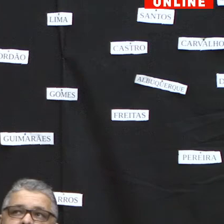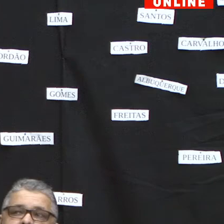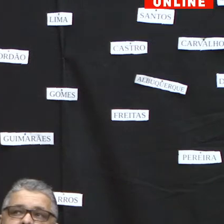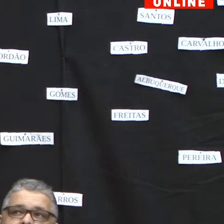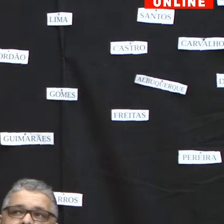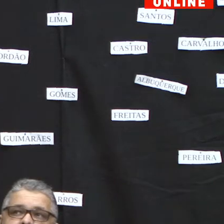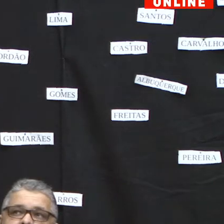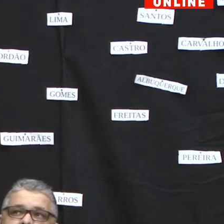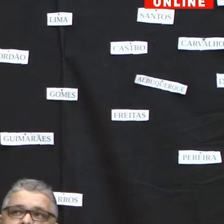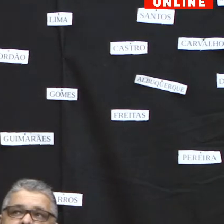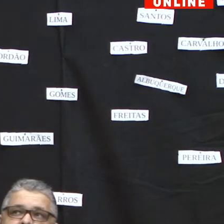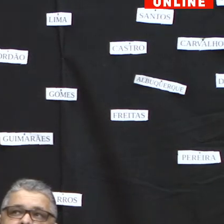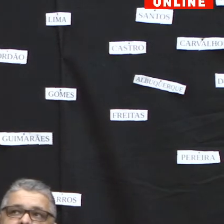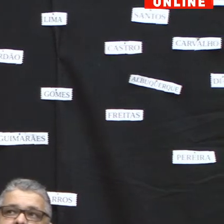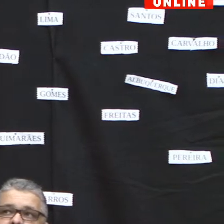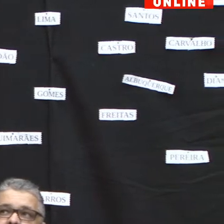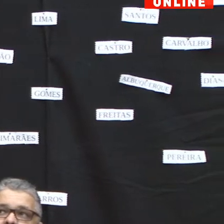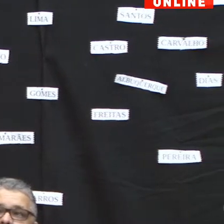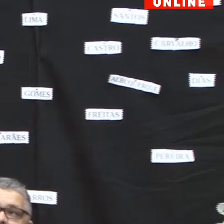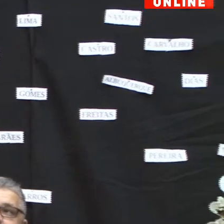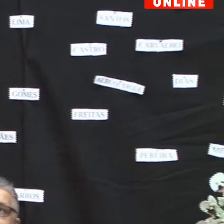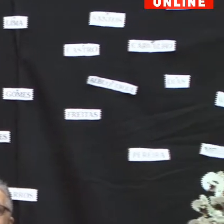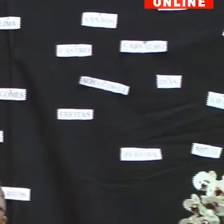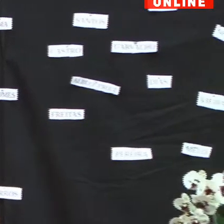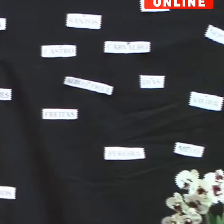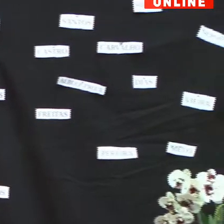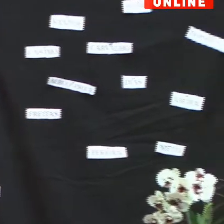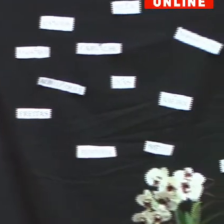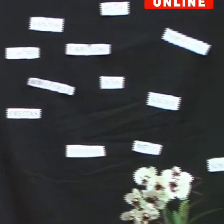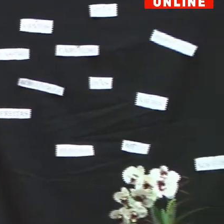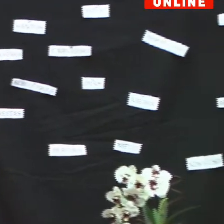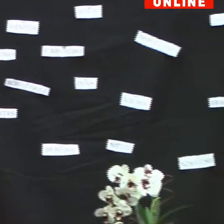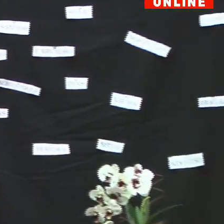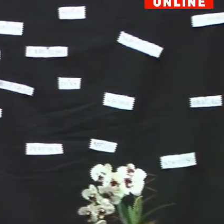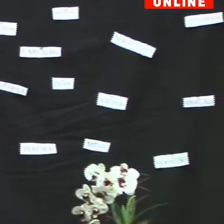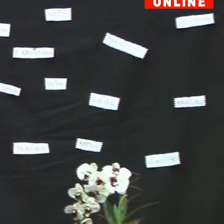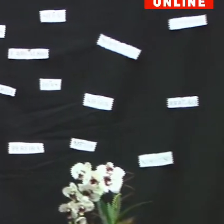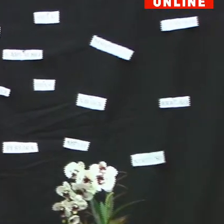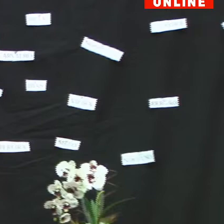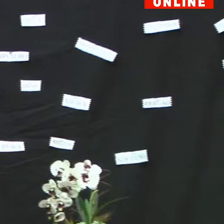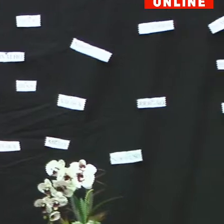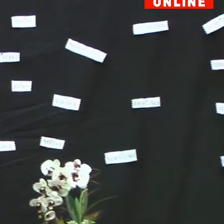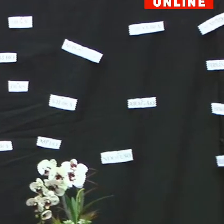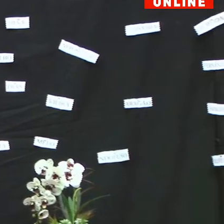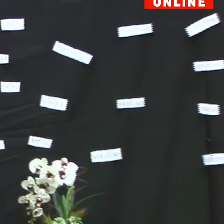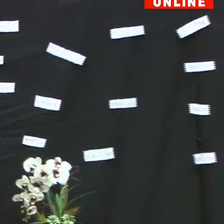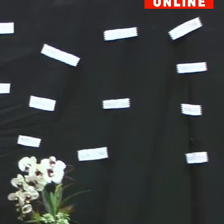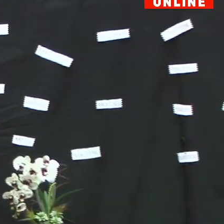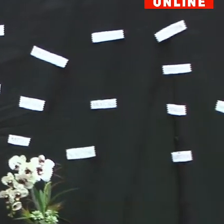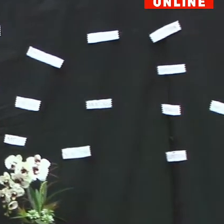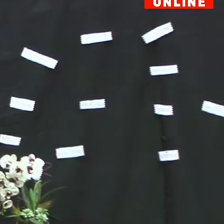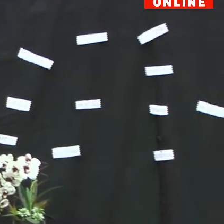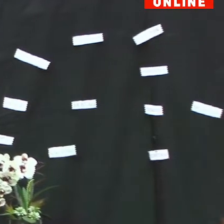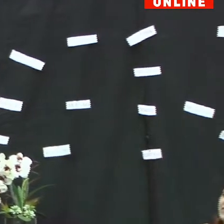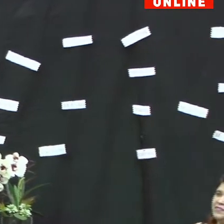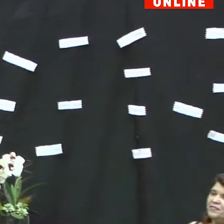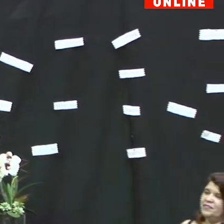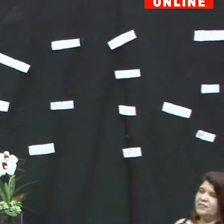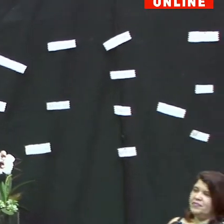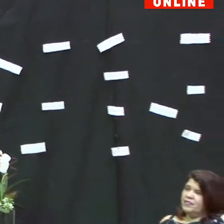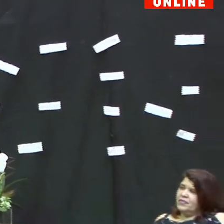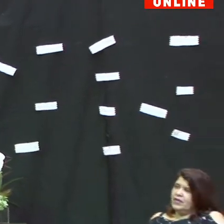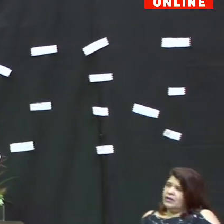faz o que eu faço, o que eu falo, mas não faz o que eu faço. Isso para mim não existe. Porque o exemplo muitas das